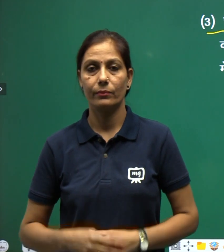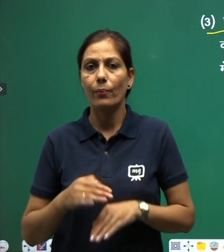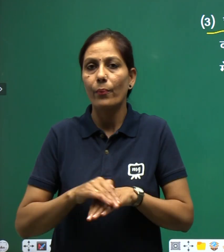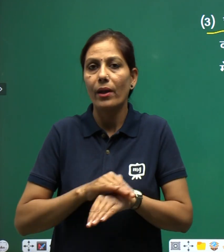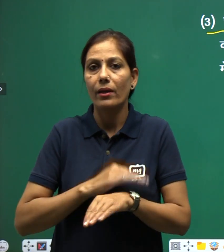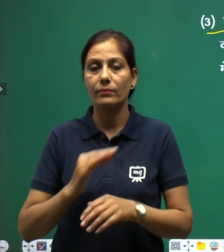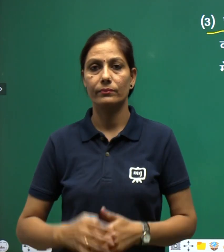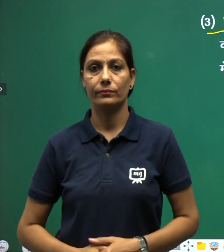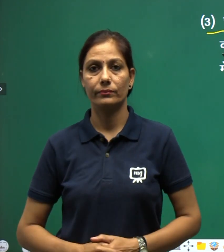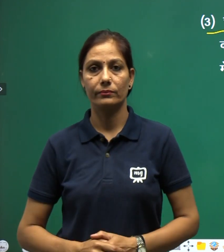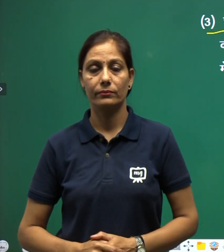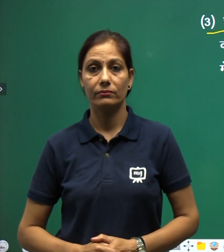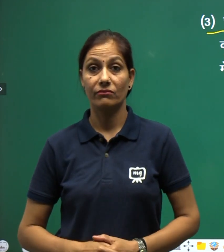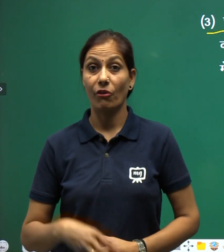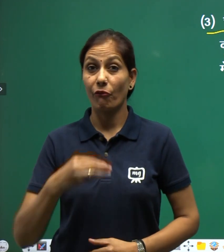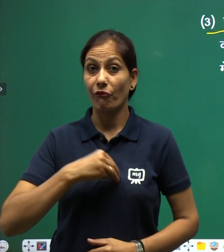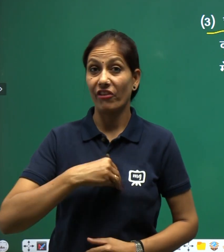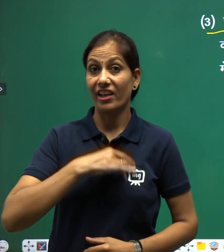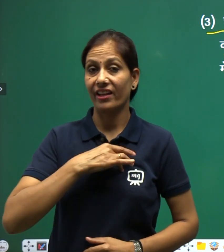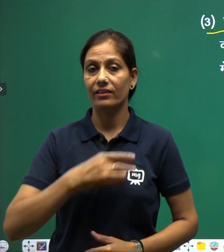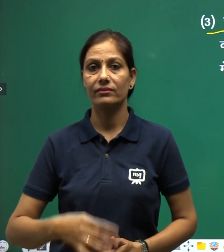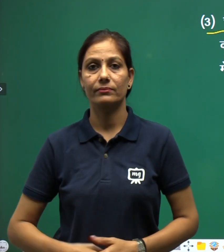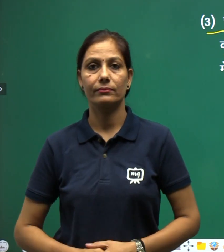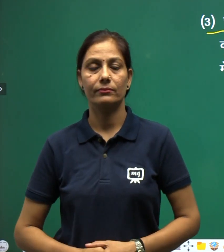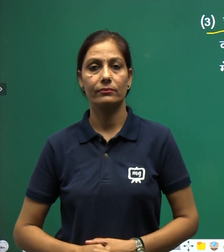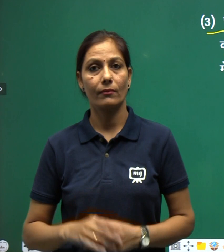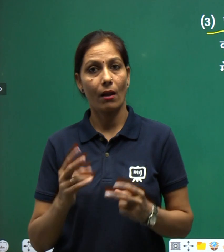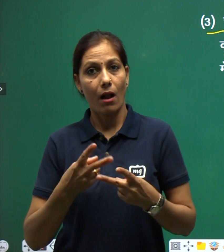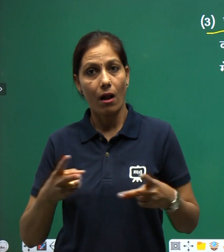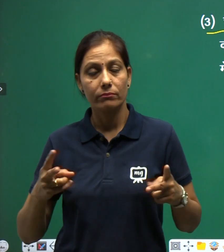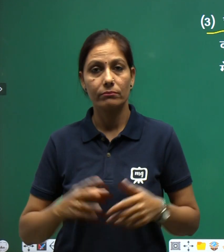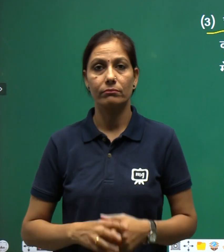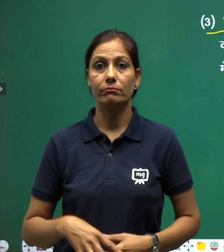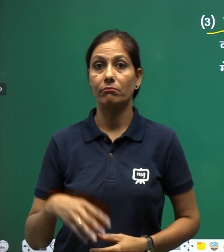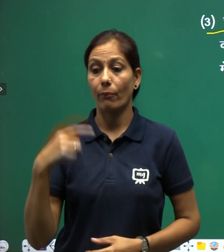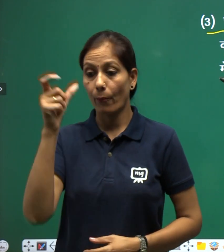प्रेम, करुणा आदि मानवीय मूल्यों में